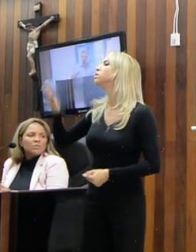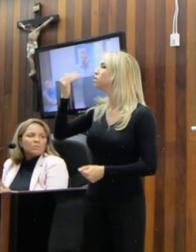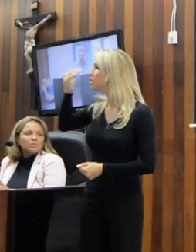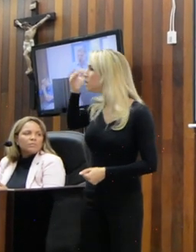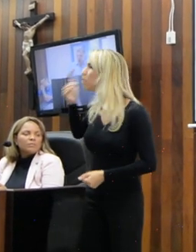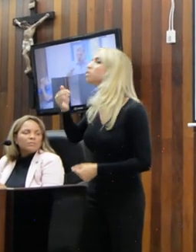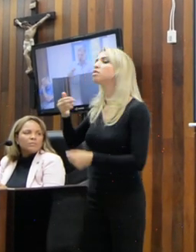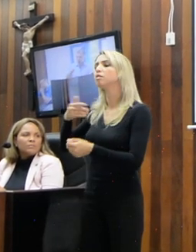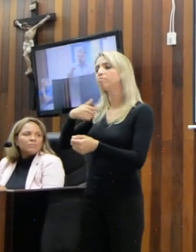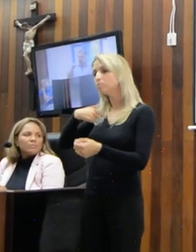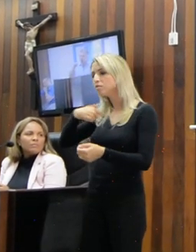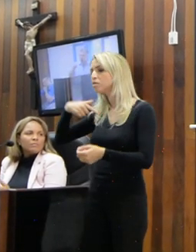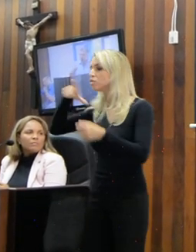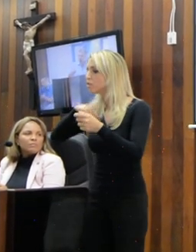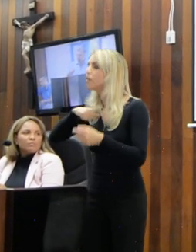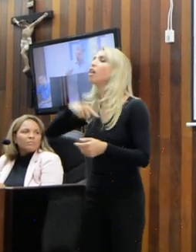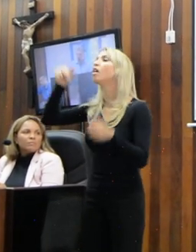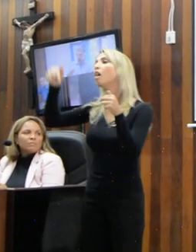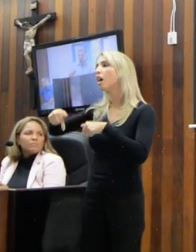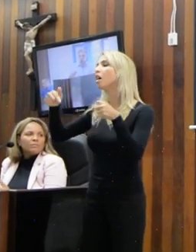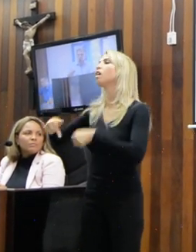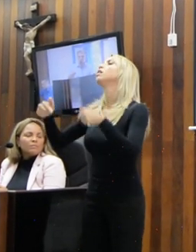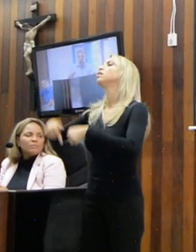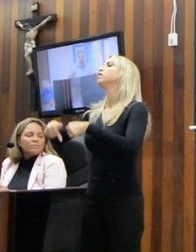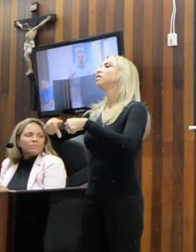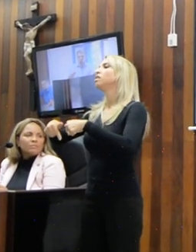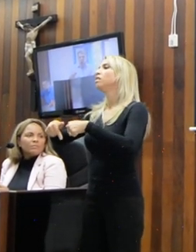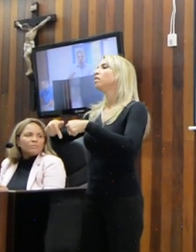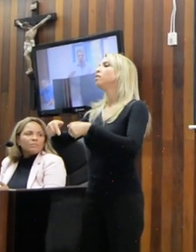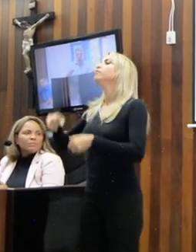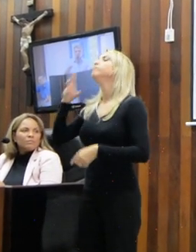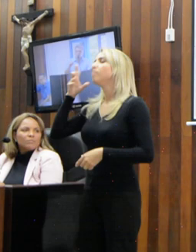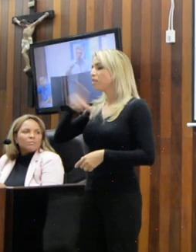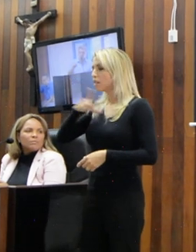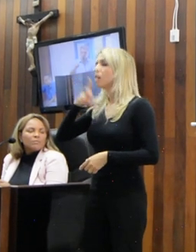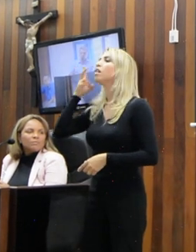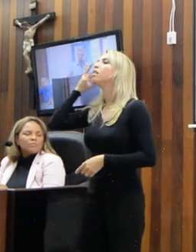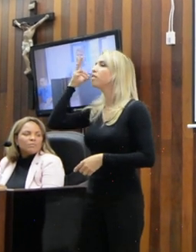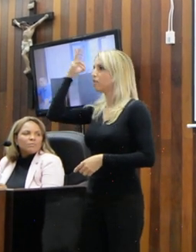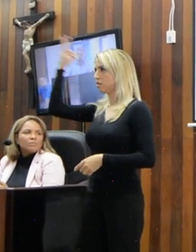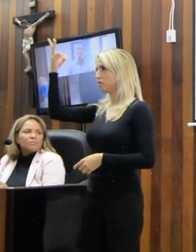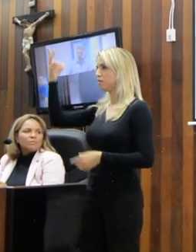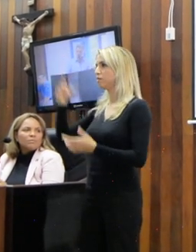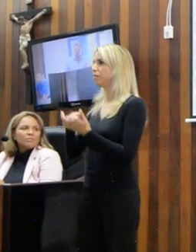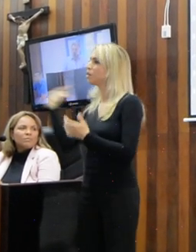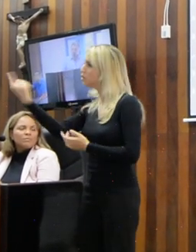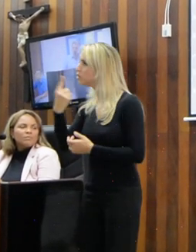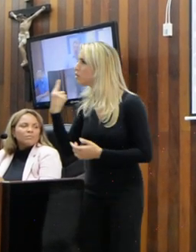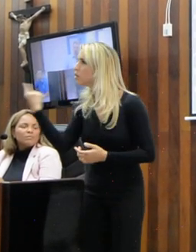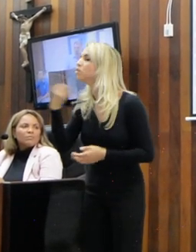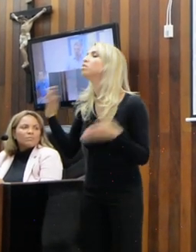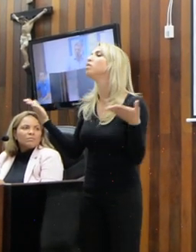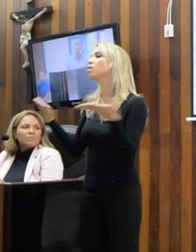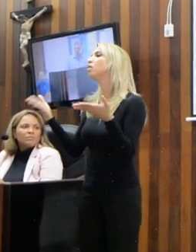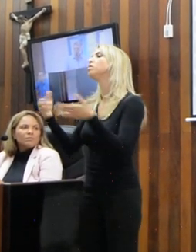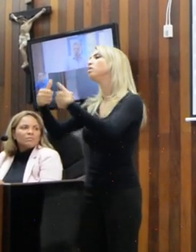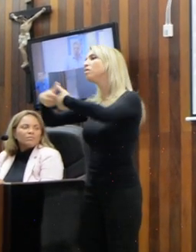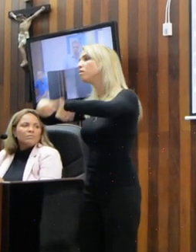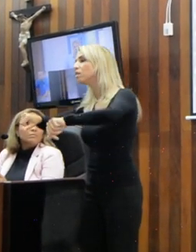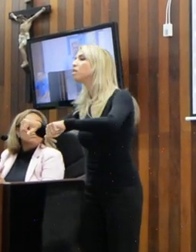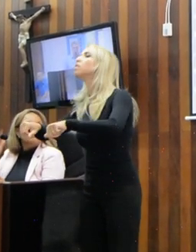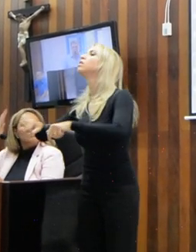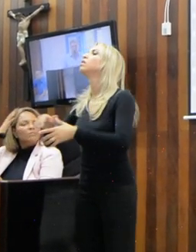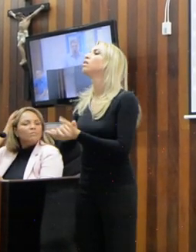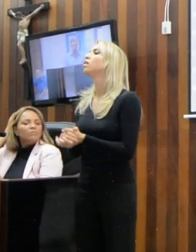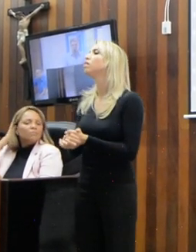valor, que a gente vai homenageá-los oportunamente, e todos os vereadores que aqui participam dessa legislatura e